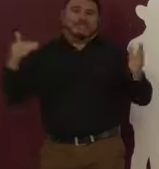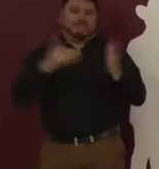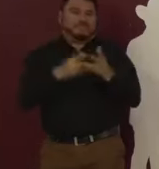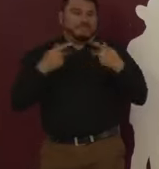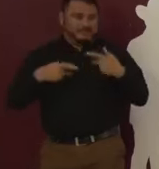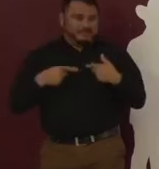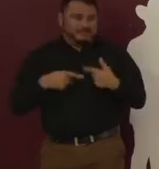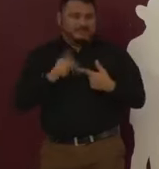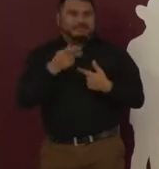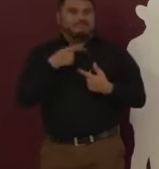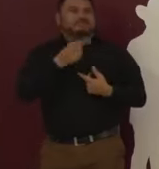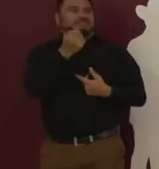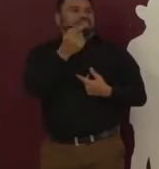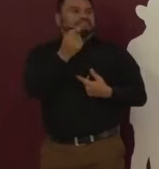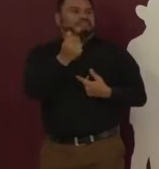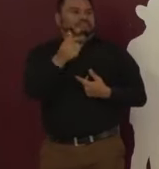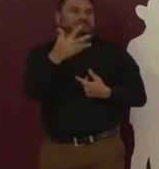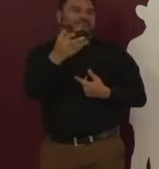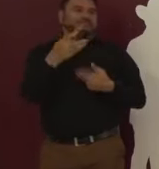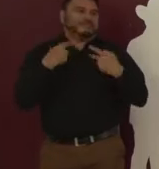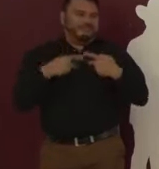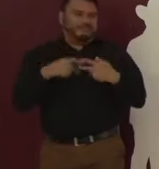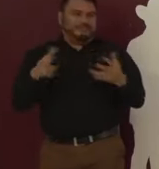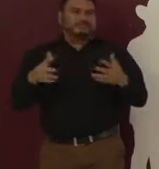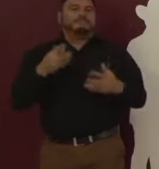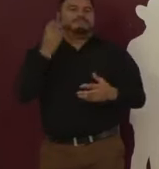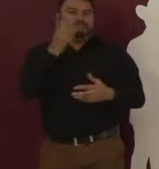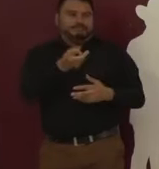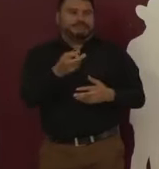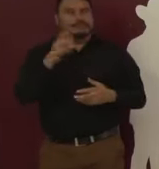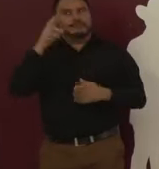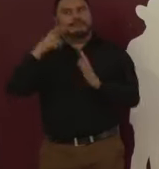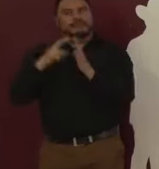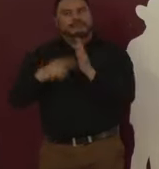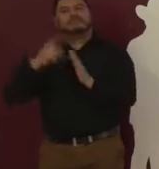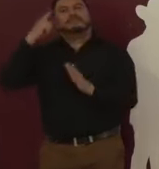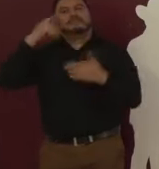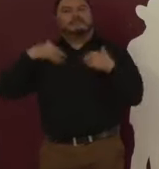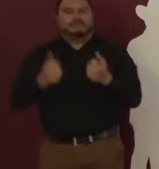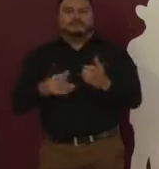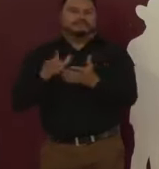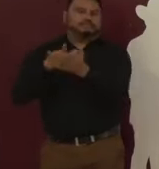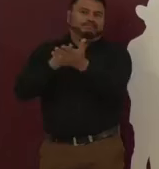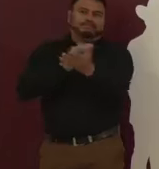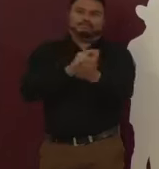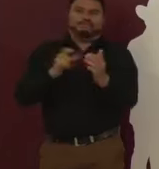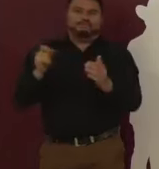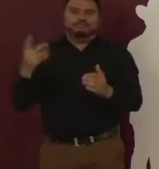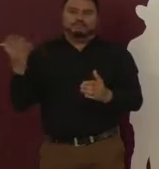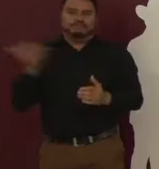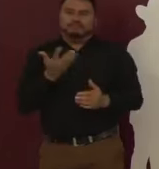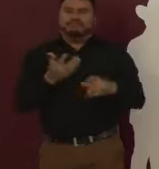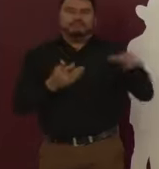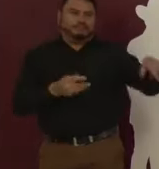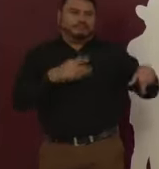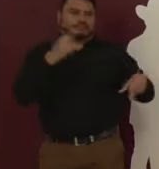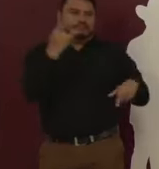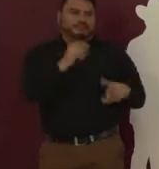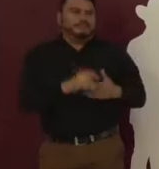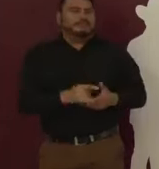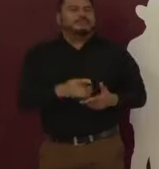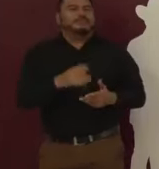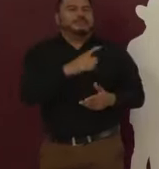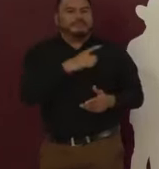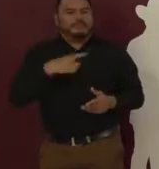personas. Y pues esa es la pauta que nosotros vamos a tomar para efecto de lo que vamos a hacer aquí. Tiene que